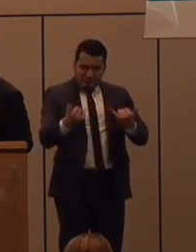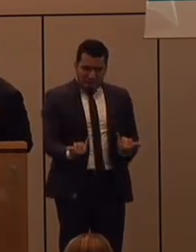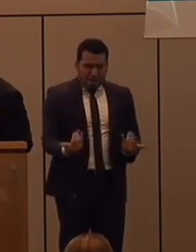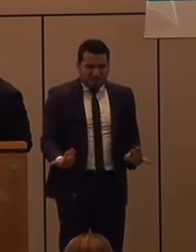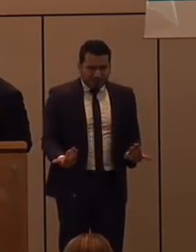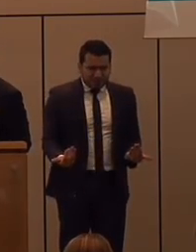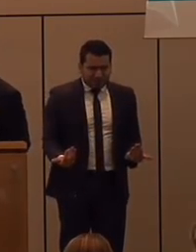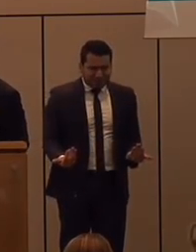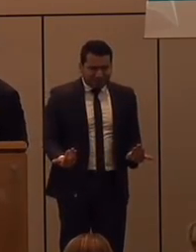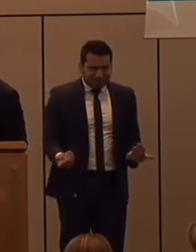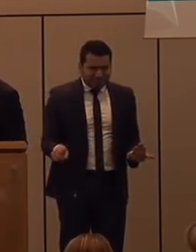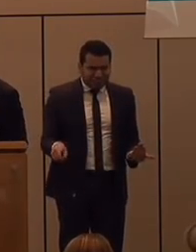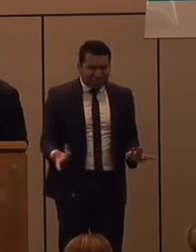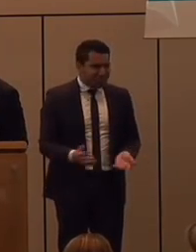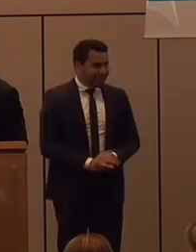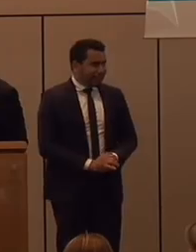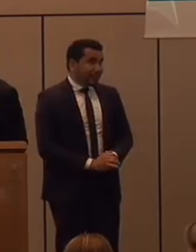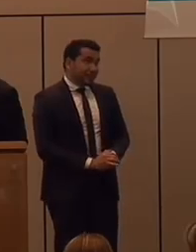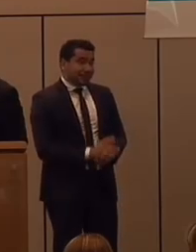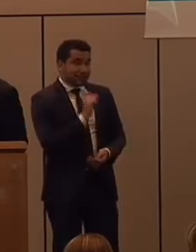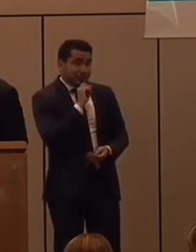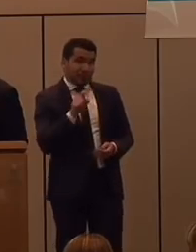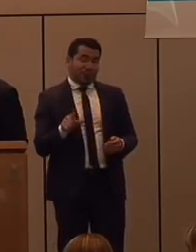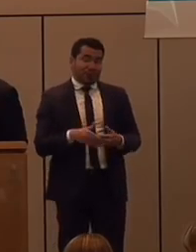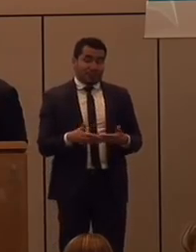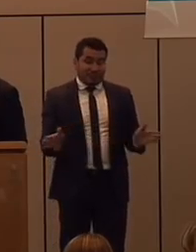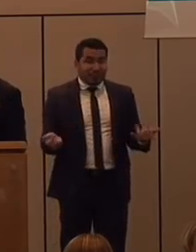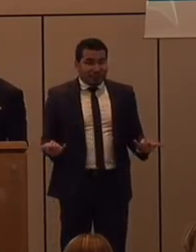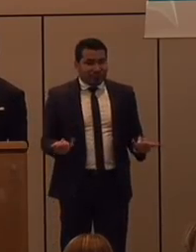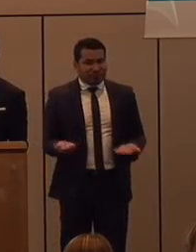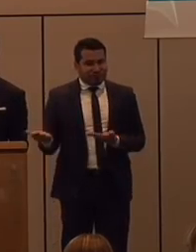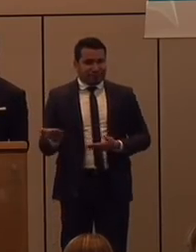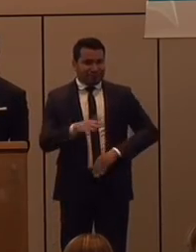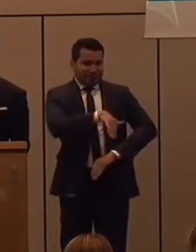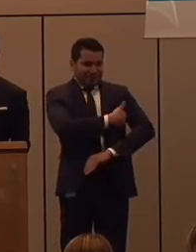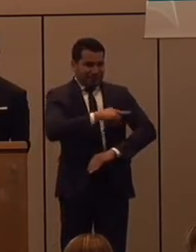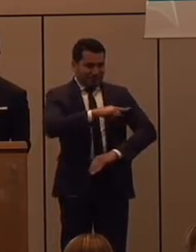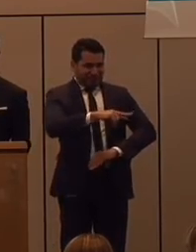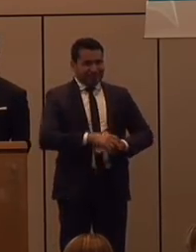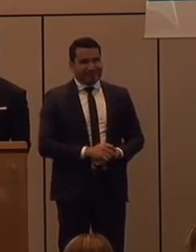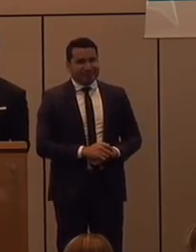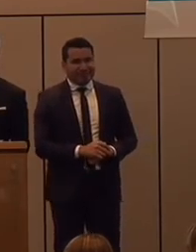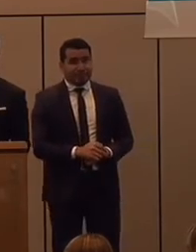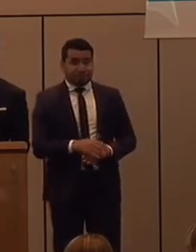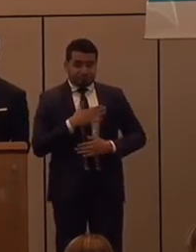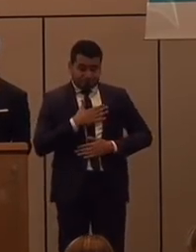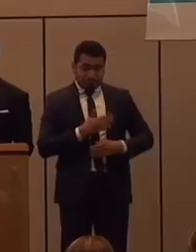pero y ahora le doy la palabra al viceministro pero yo diría uno